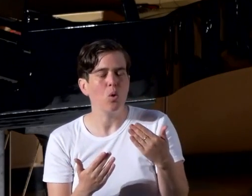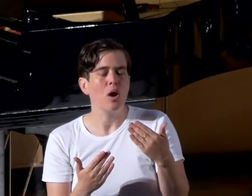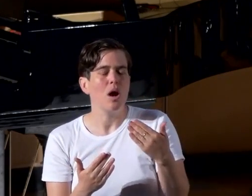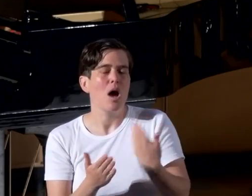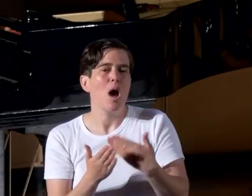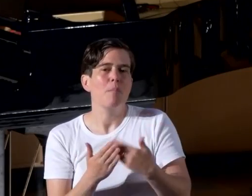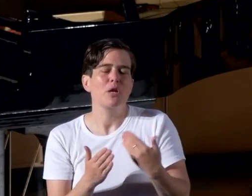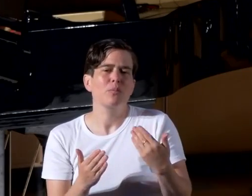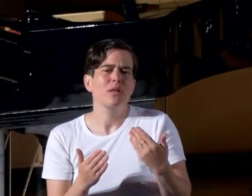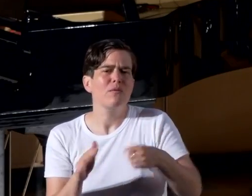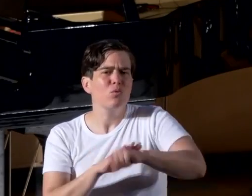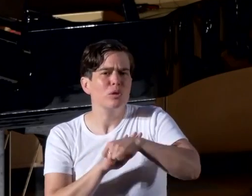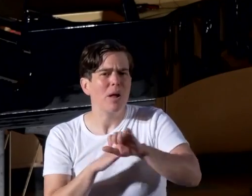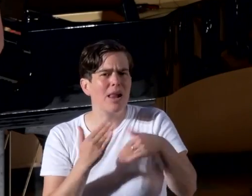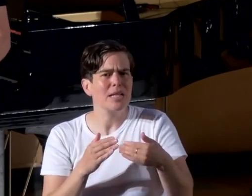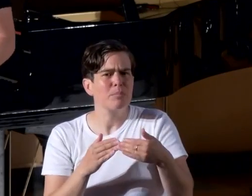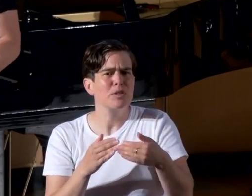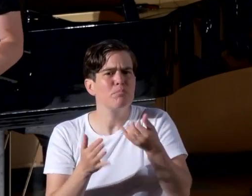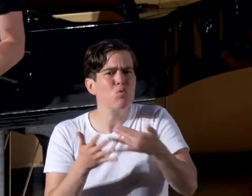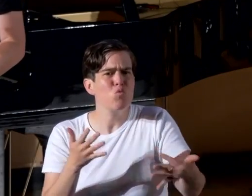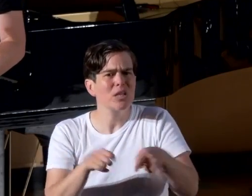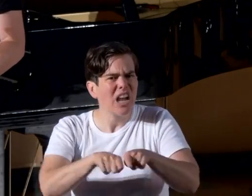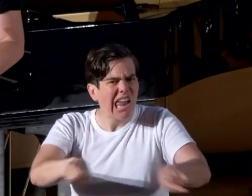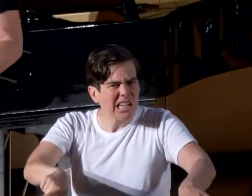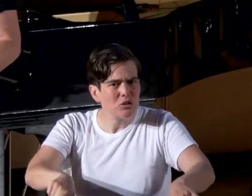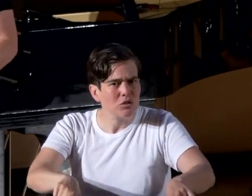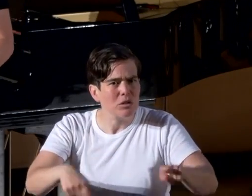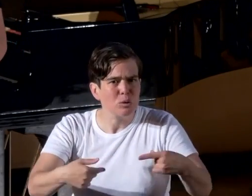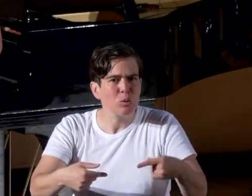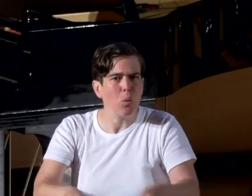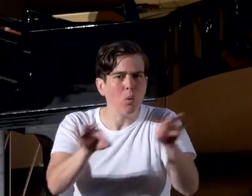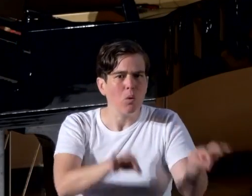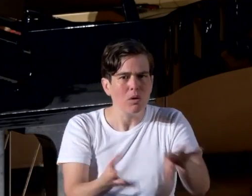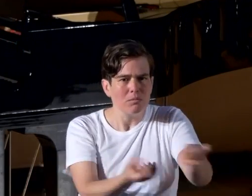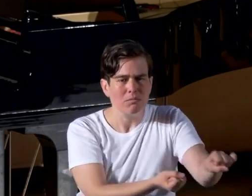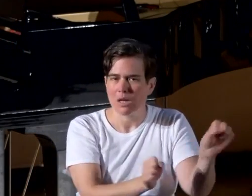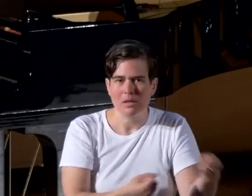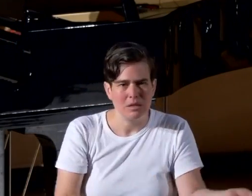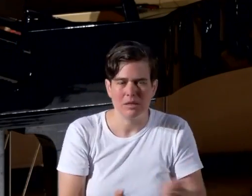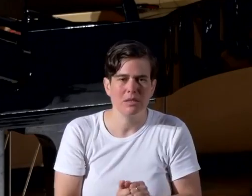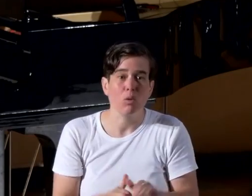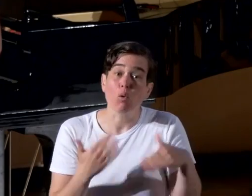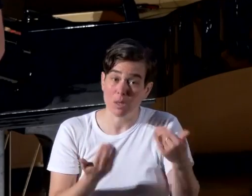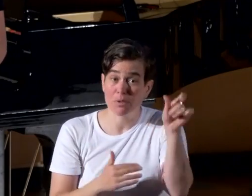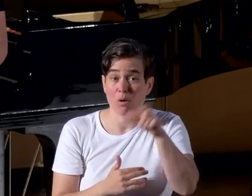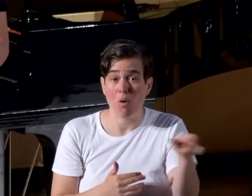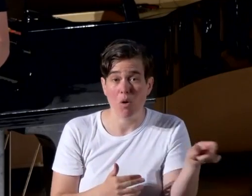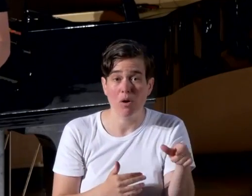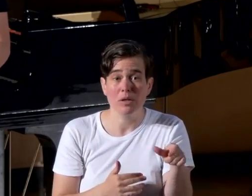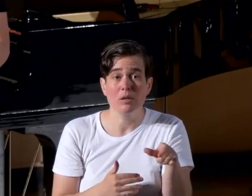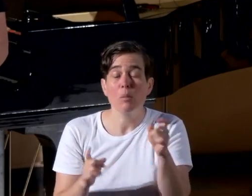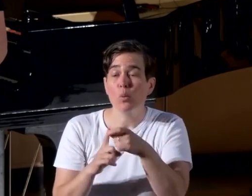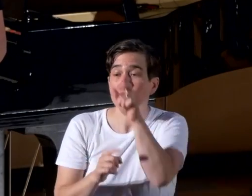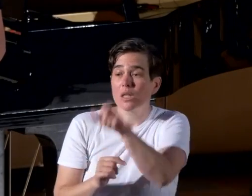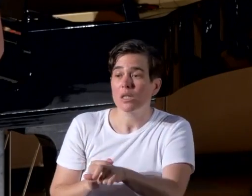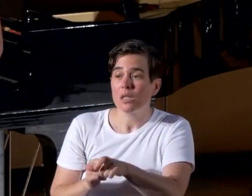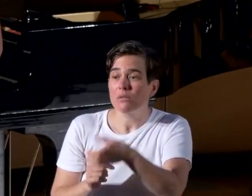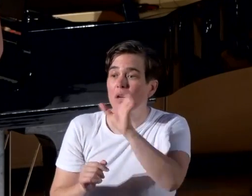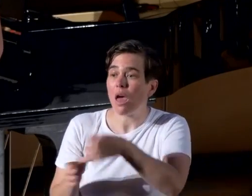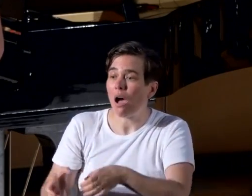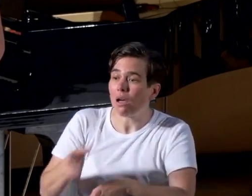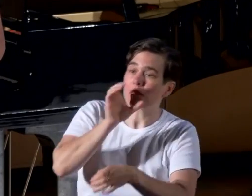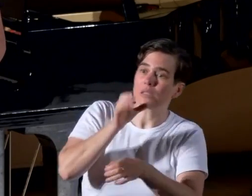nicht übertragbar ist. Und es soll noch immer ziemlich viele geben, die nicht einmal aus dem Glas eines HIV-Positiven trinken würden. Nach mehr